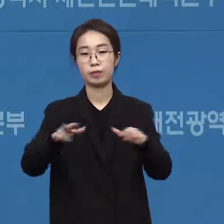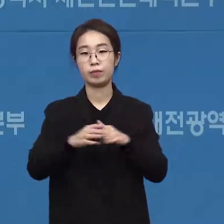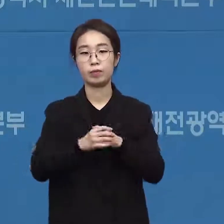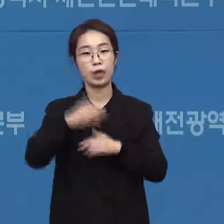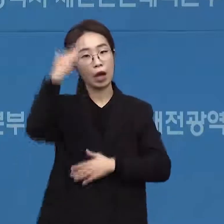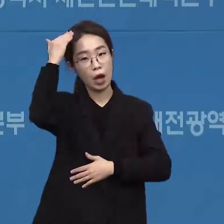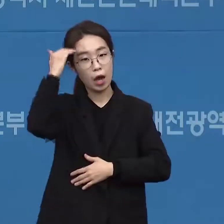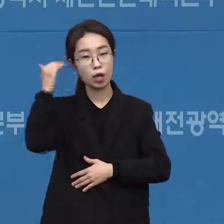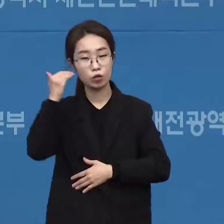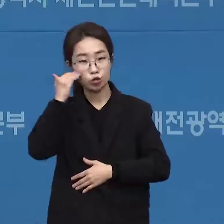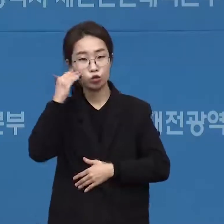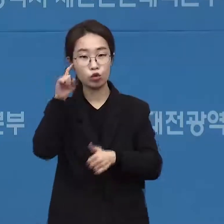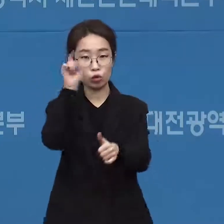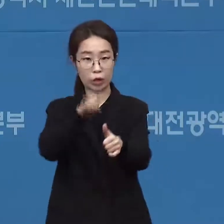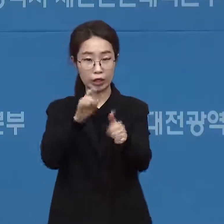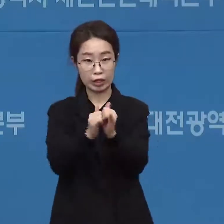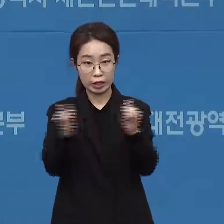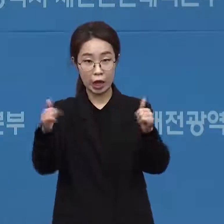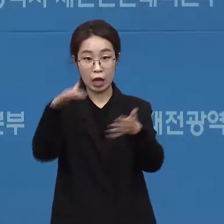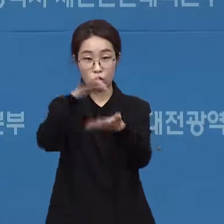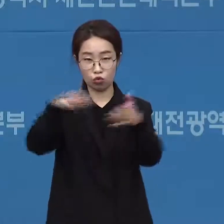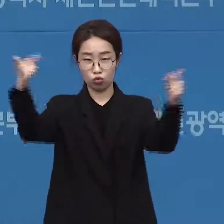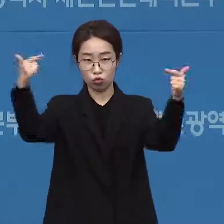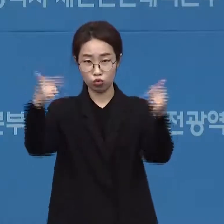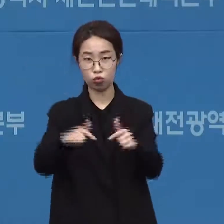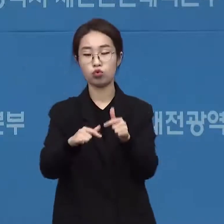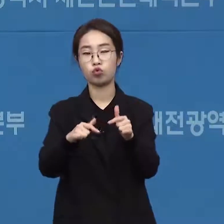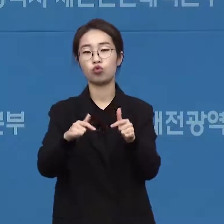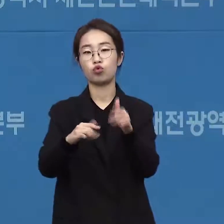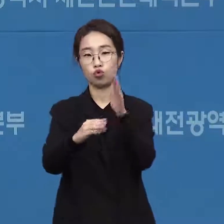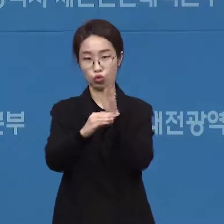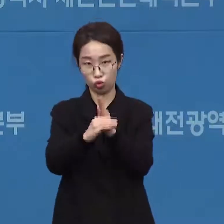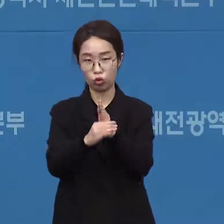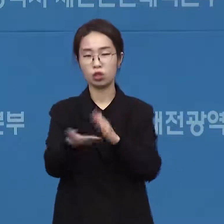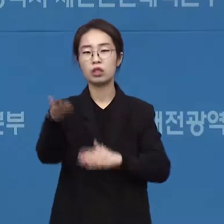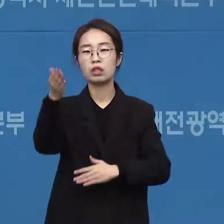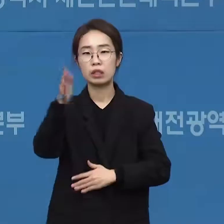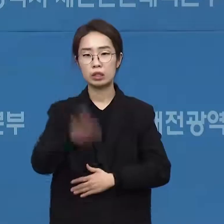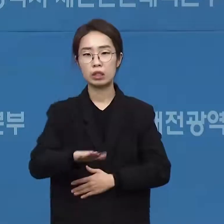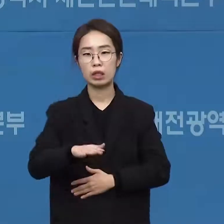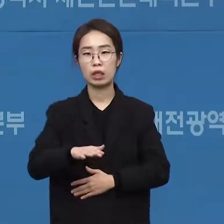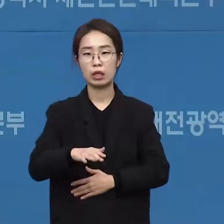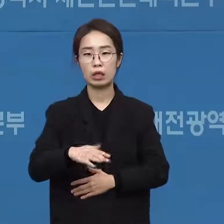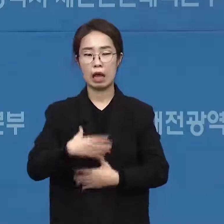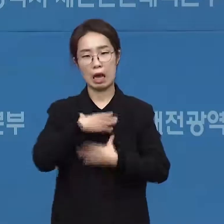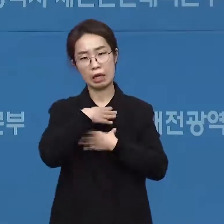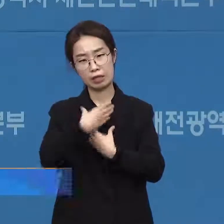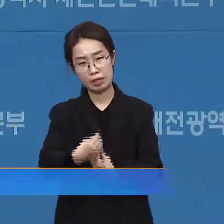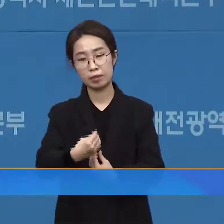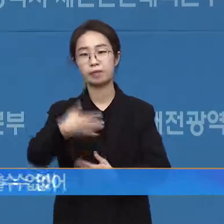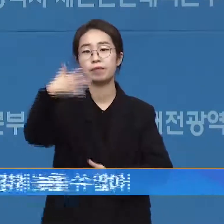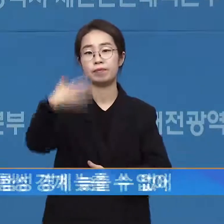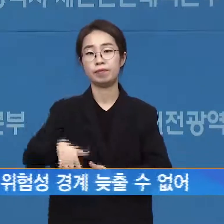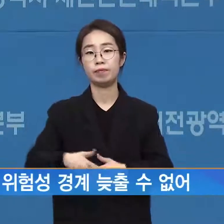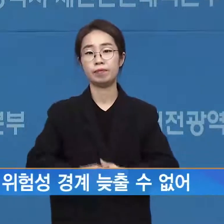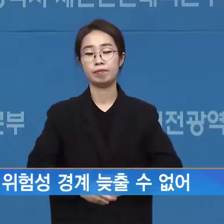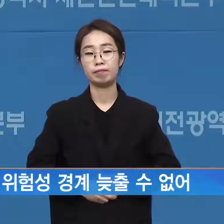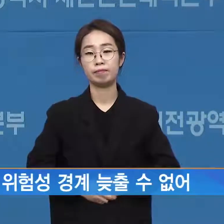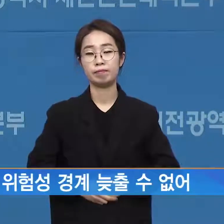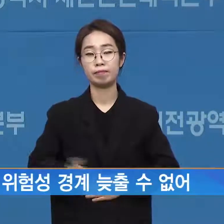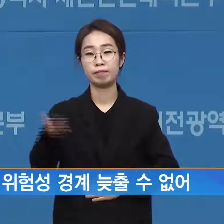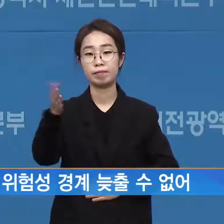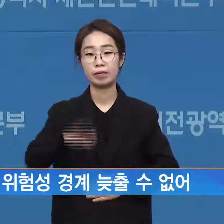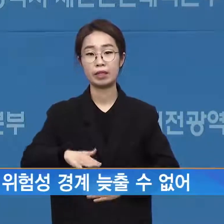우리나라 확진자 발생 추이가 많이 줄어들고 있습니다만 아직 안심하기에는 이릅니다.